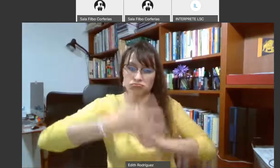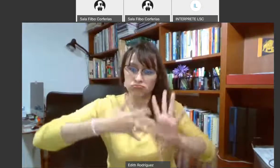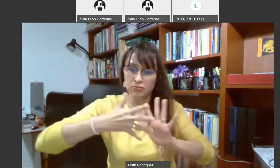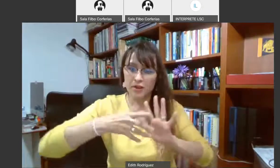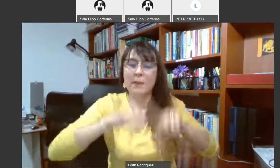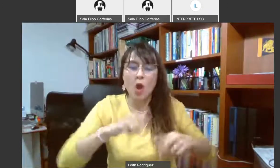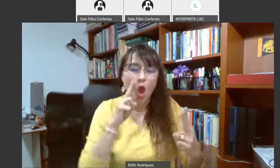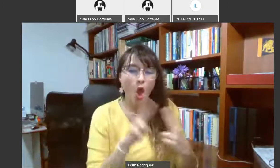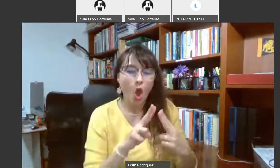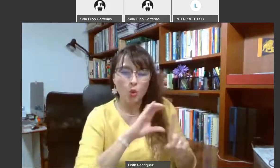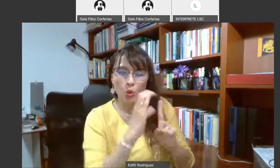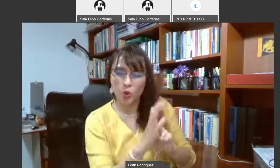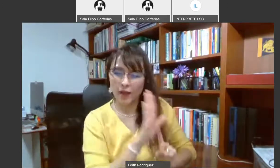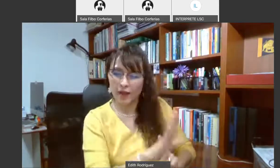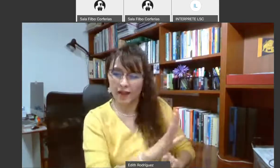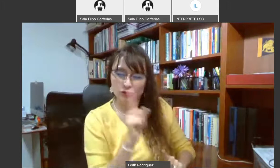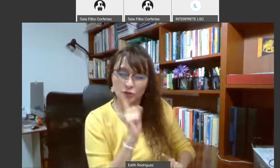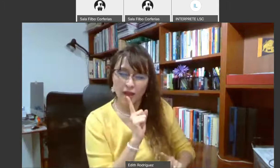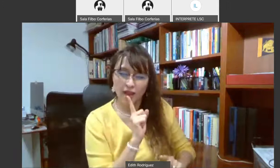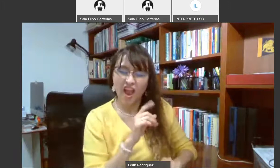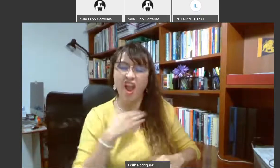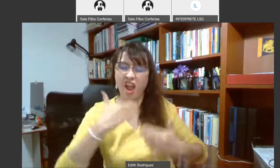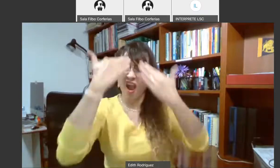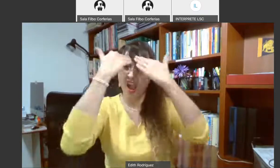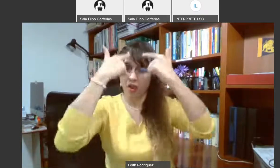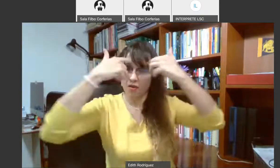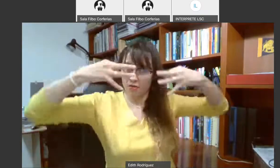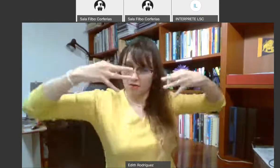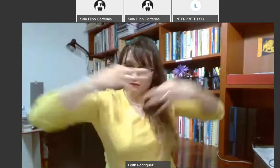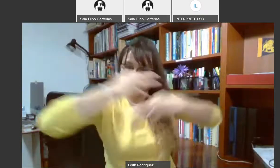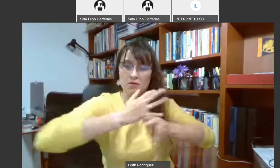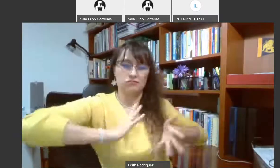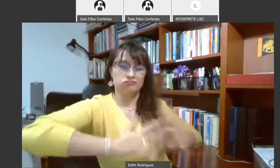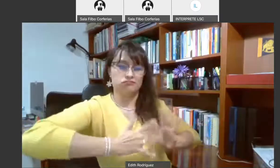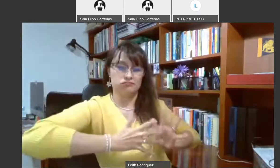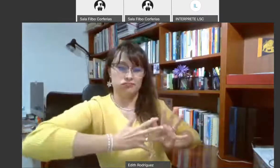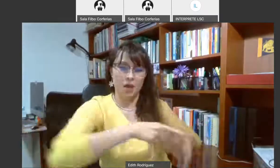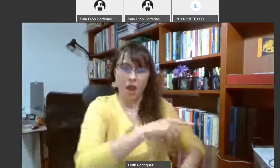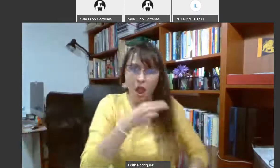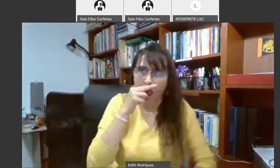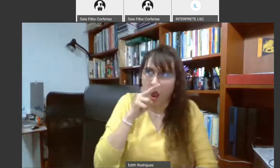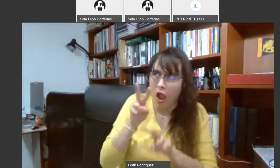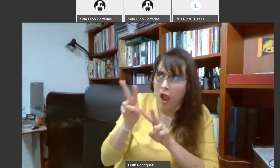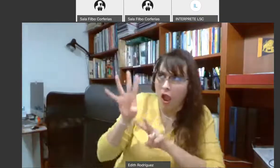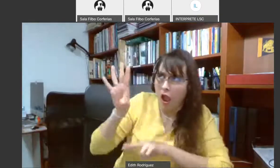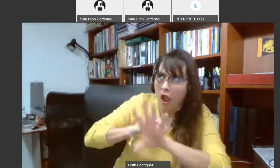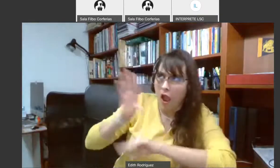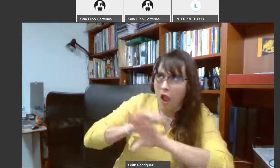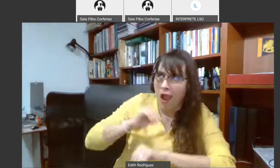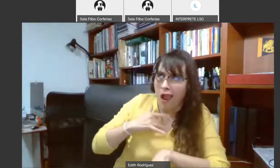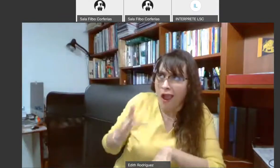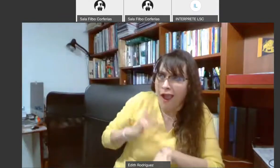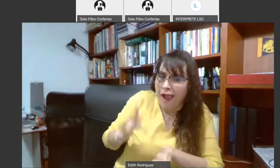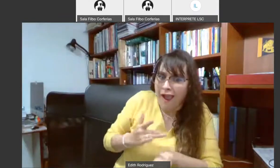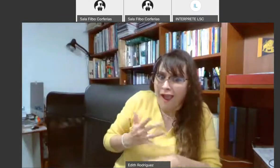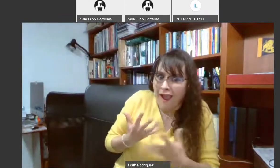lengua de señas, ¿no? Saber que esta es la lengua que ellos usan y conocer su cultura. Con ello podemos hacer